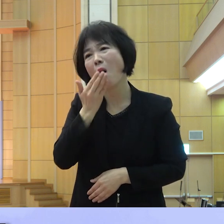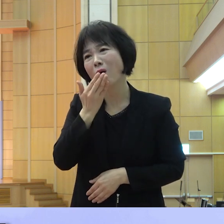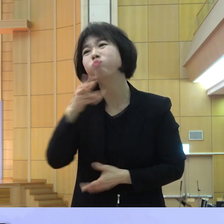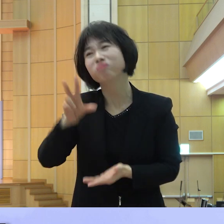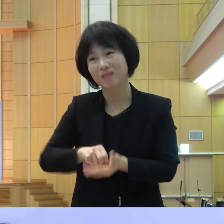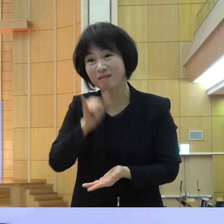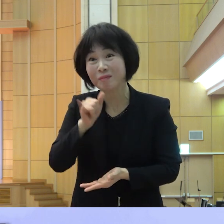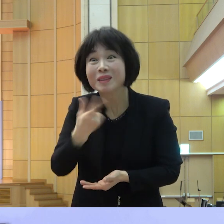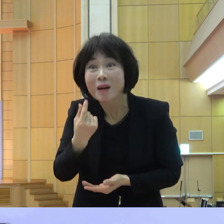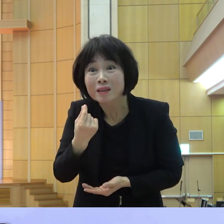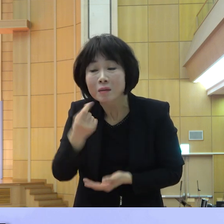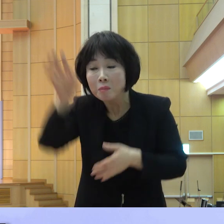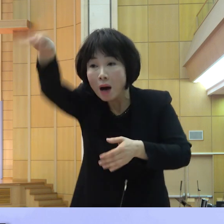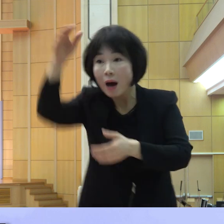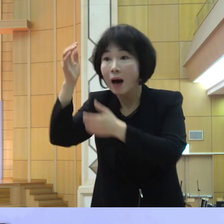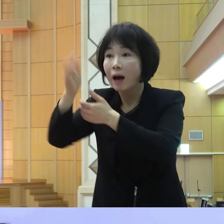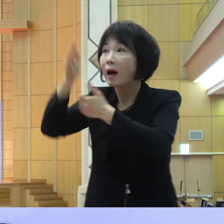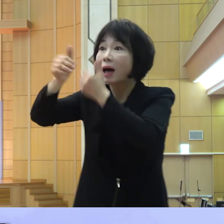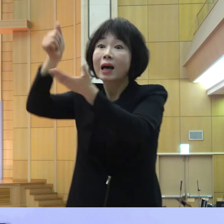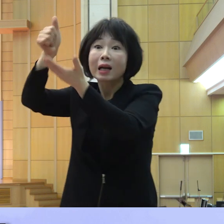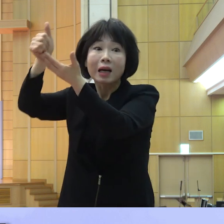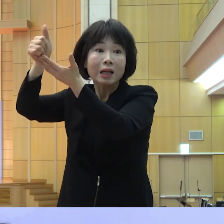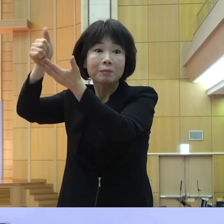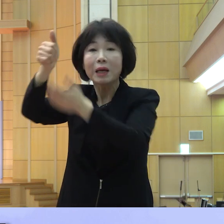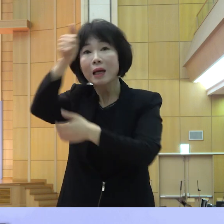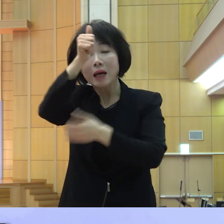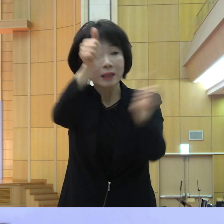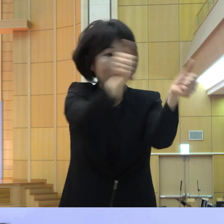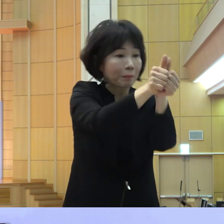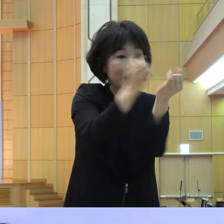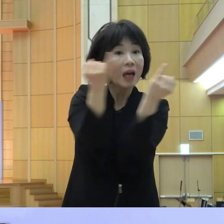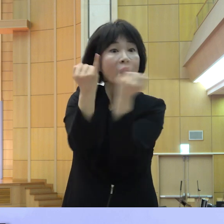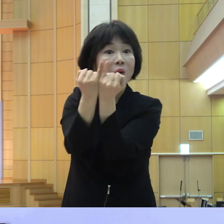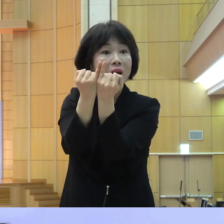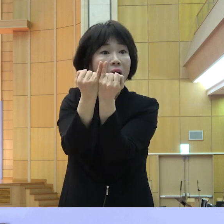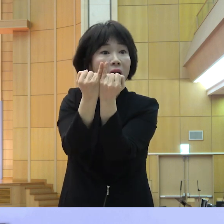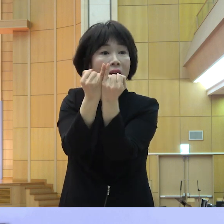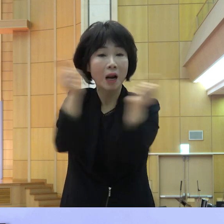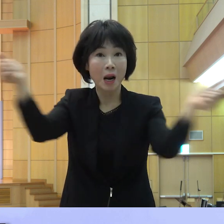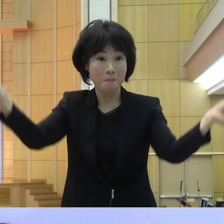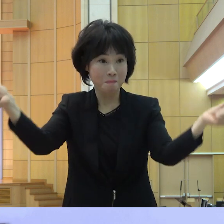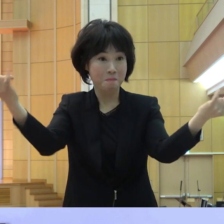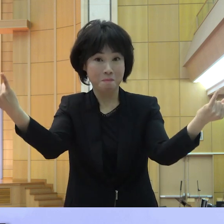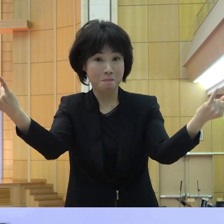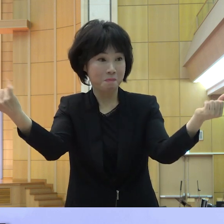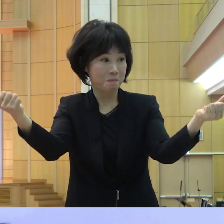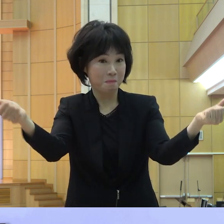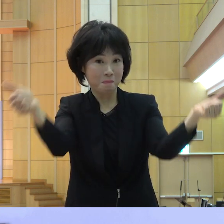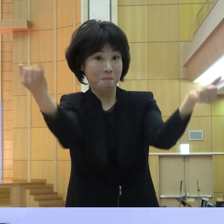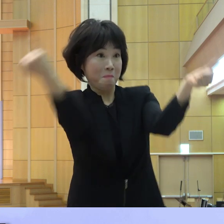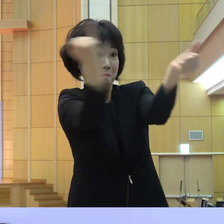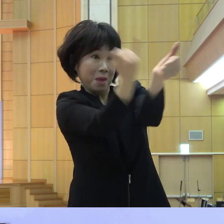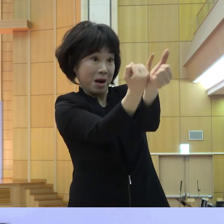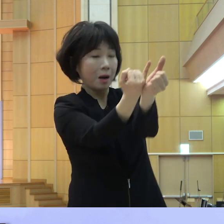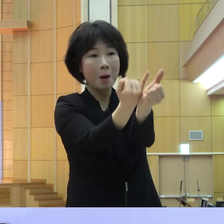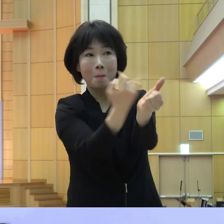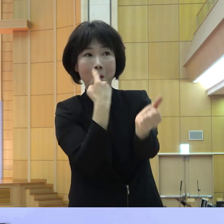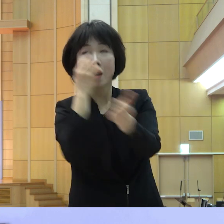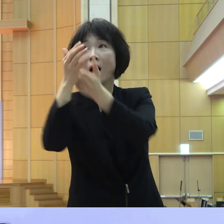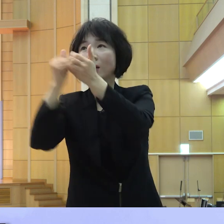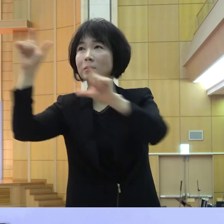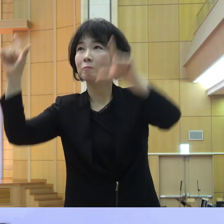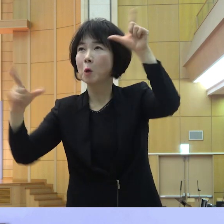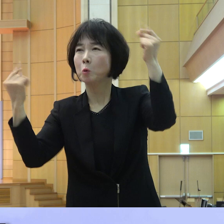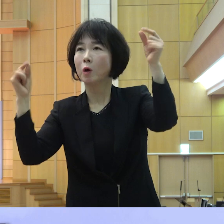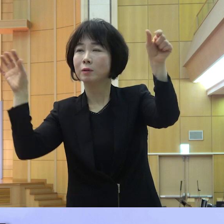하나님께서 남자와 여자를 하나님 형상과 모양으로 지으시고